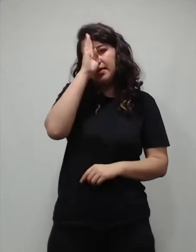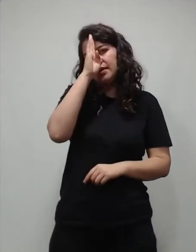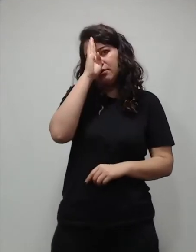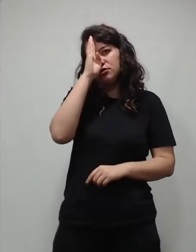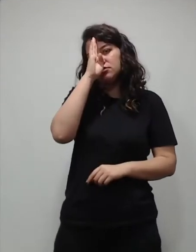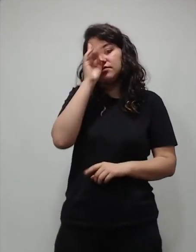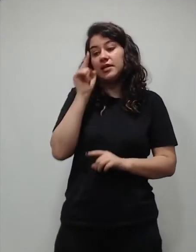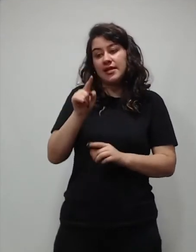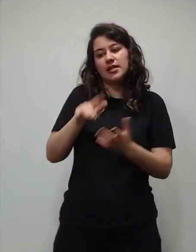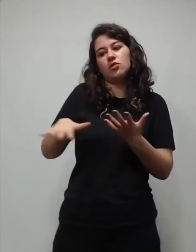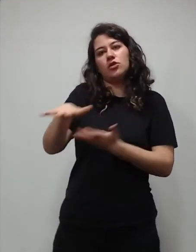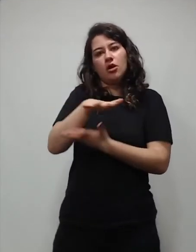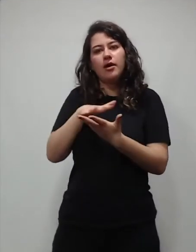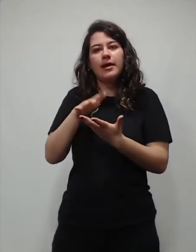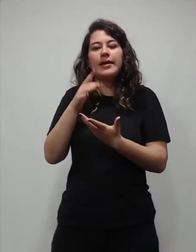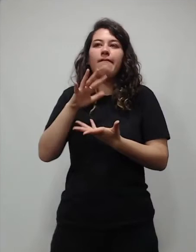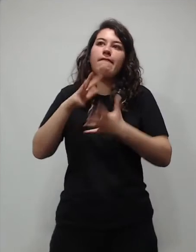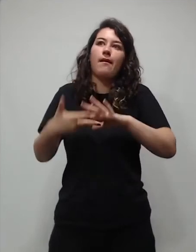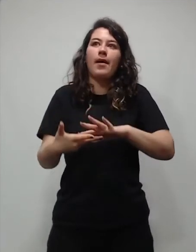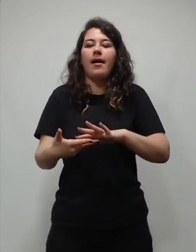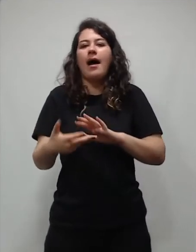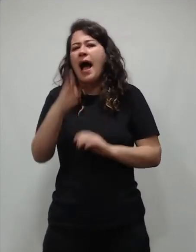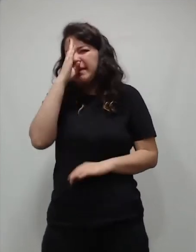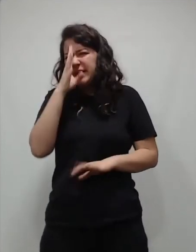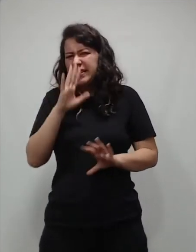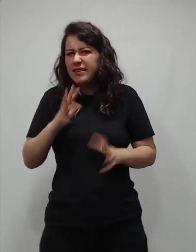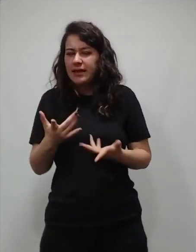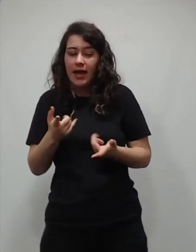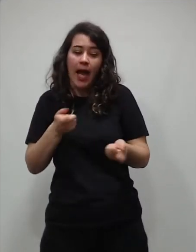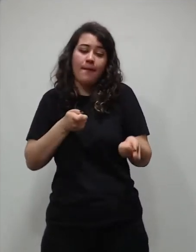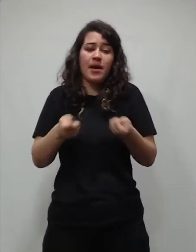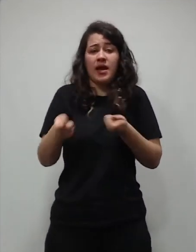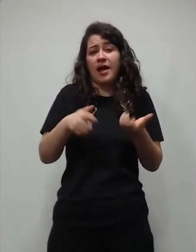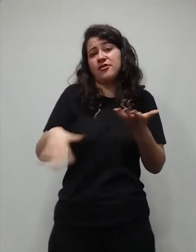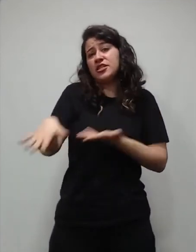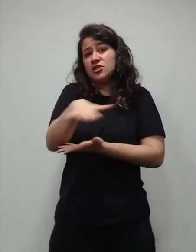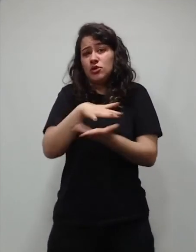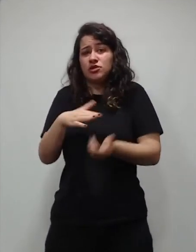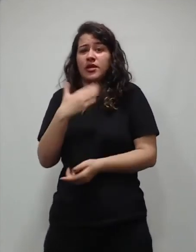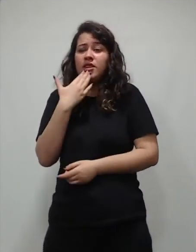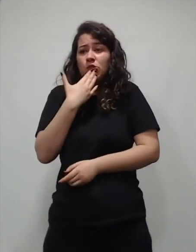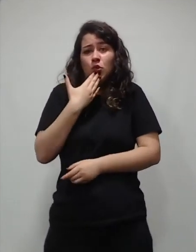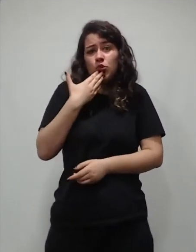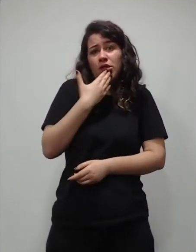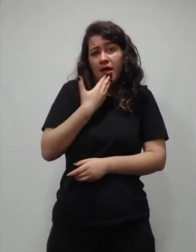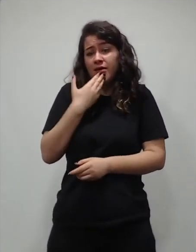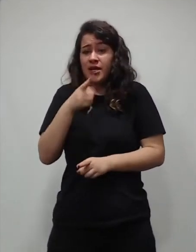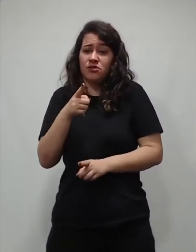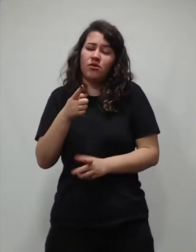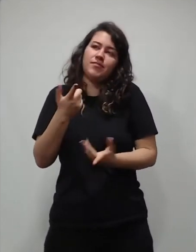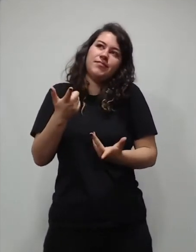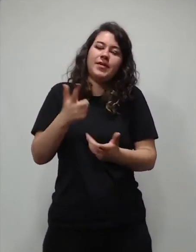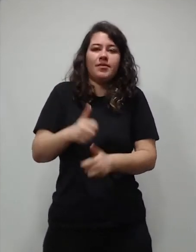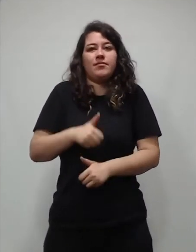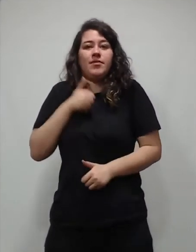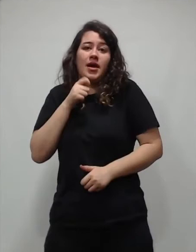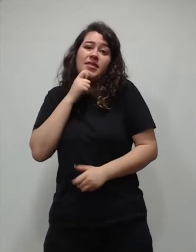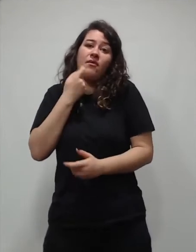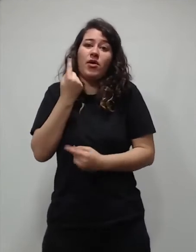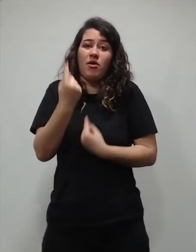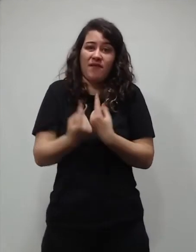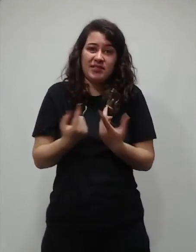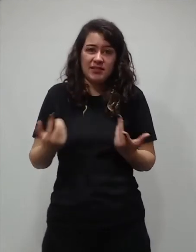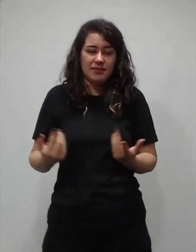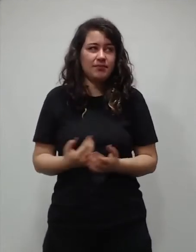bueno, aprendemos a manejarnos en situaciones inciertas, lo cual es cambio.